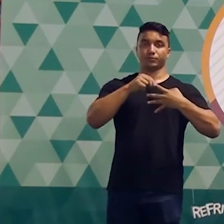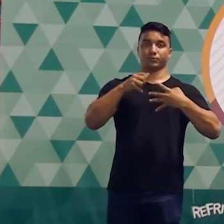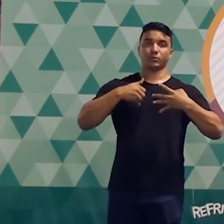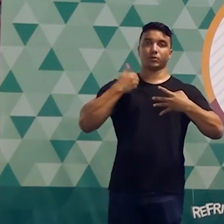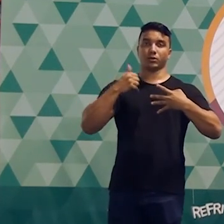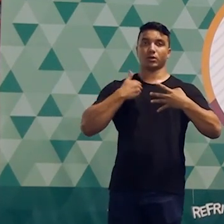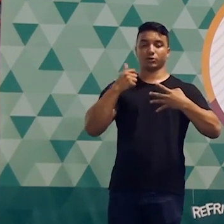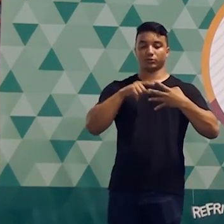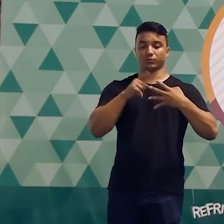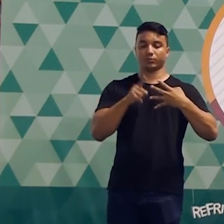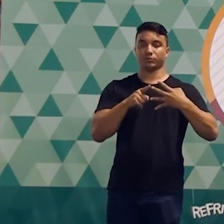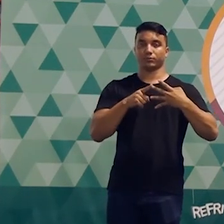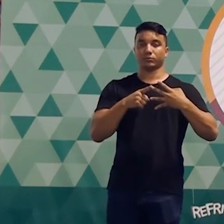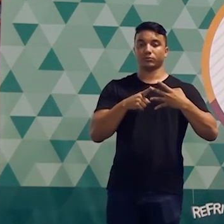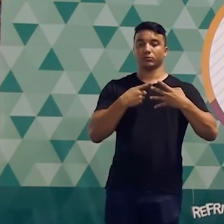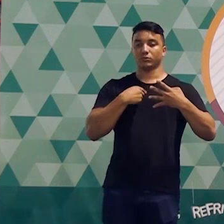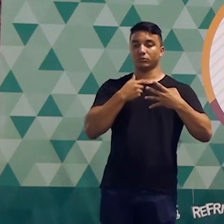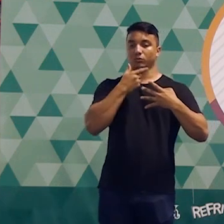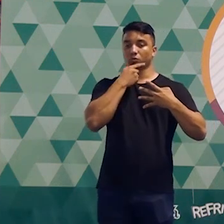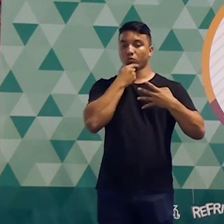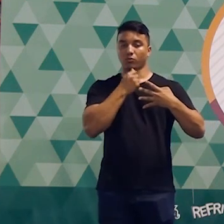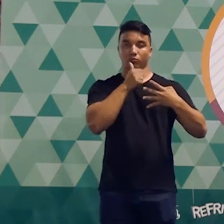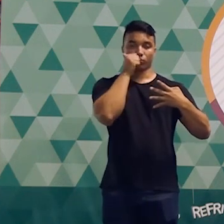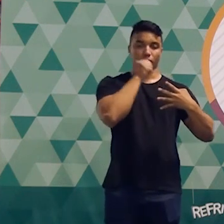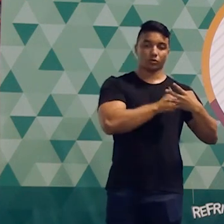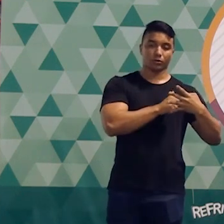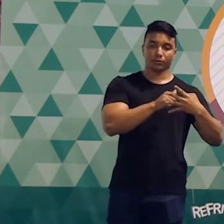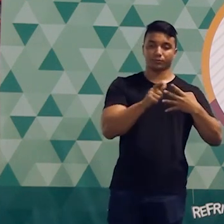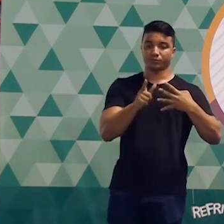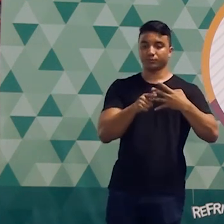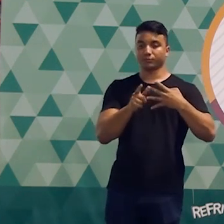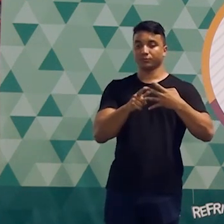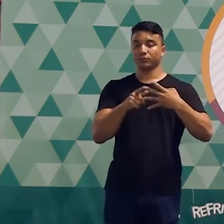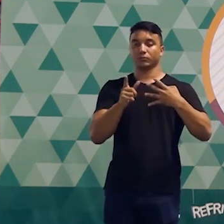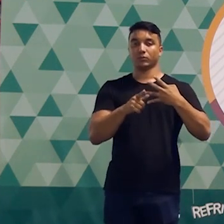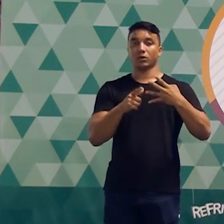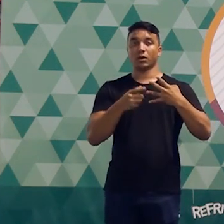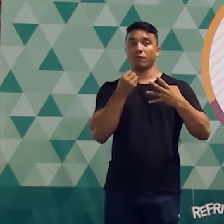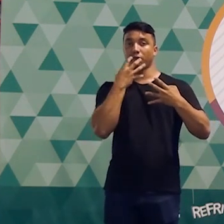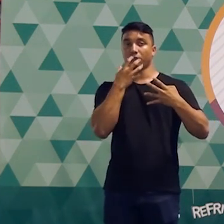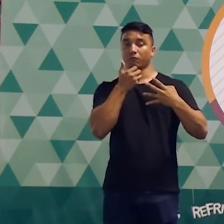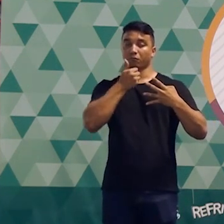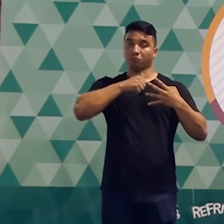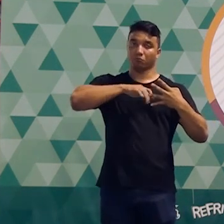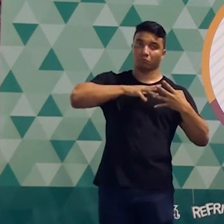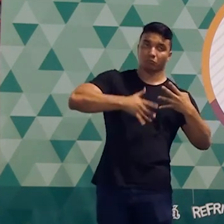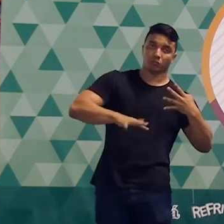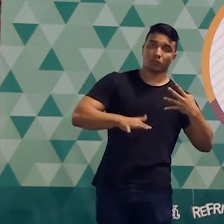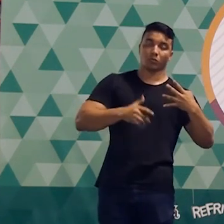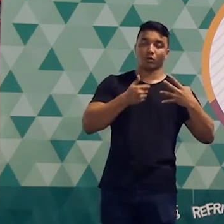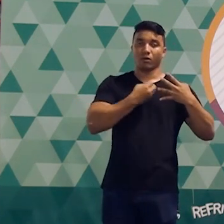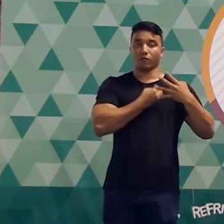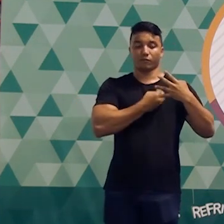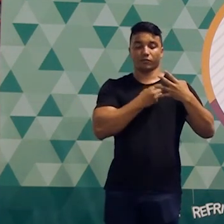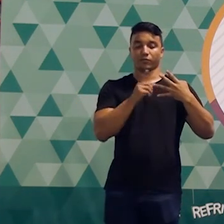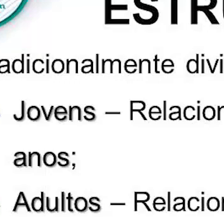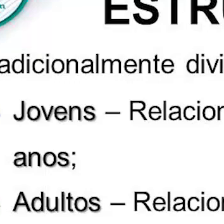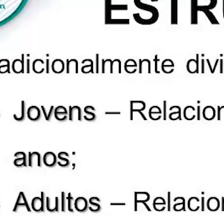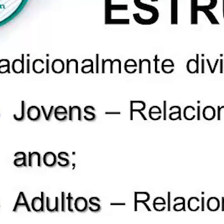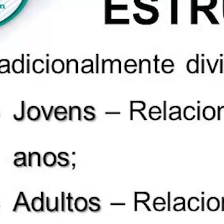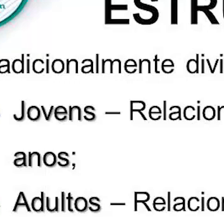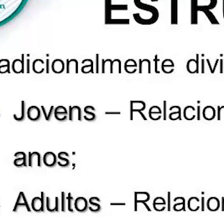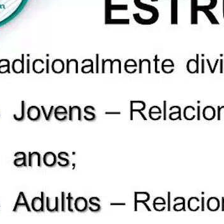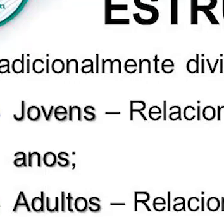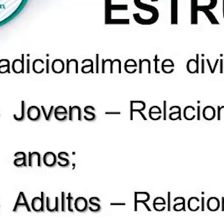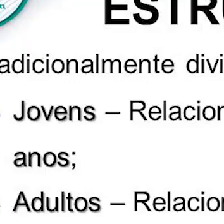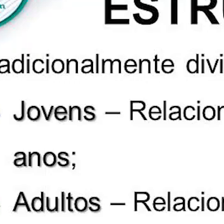idade, depois a distribuição por sexo, homens e mulheres, a qualidade de vida e a estrutura ocupacional. Vamos começar